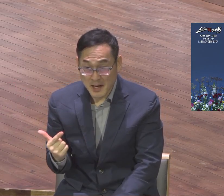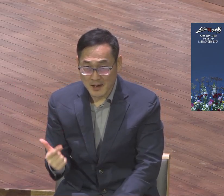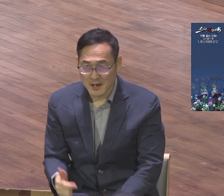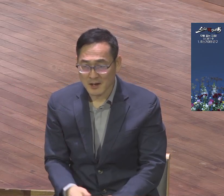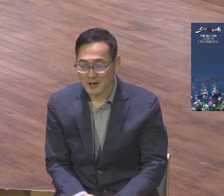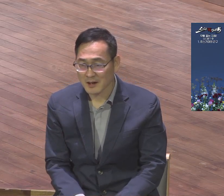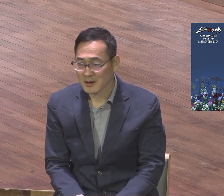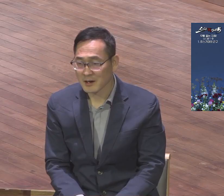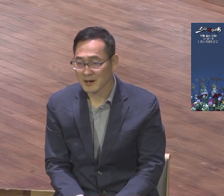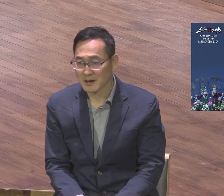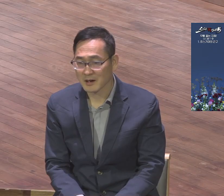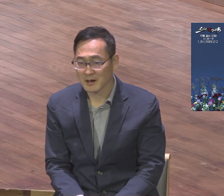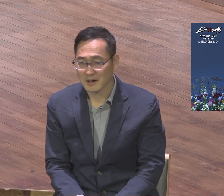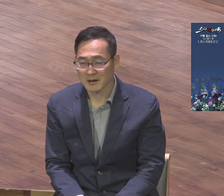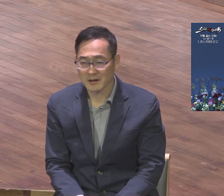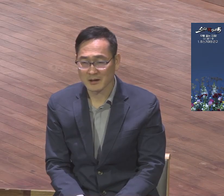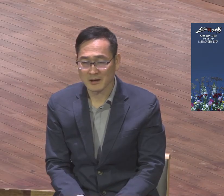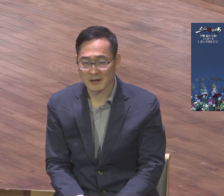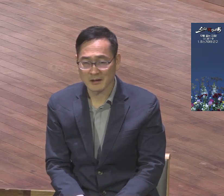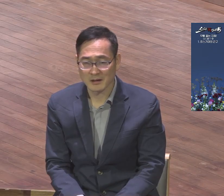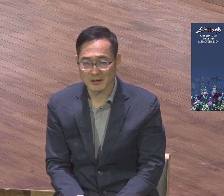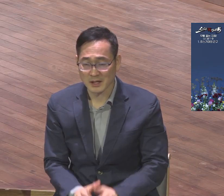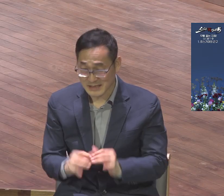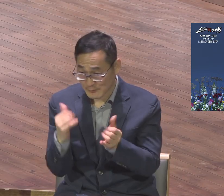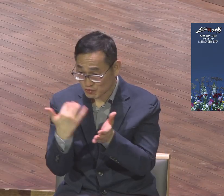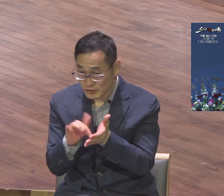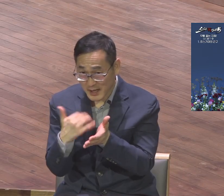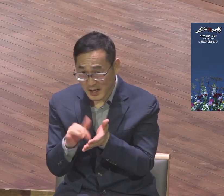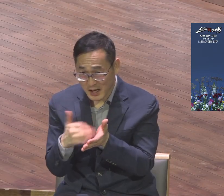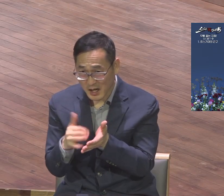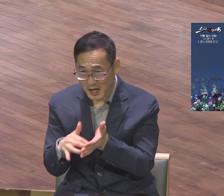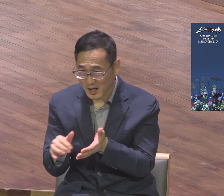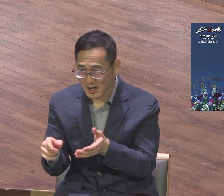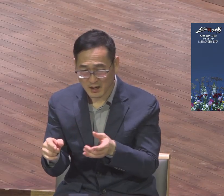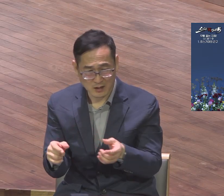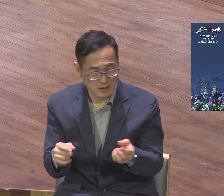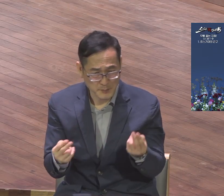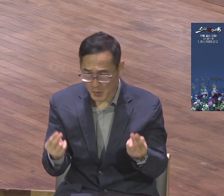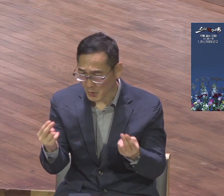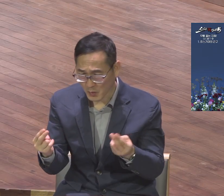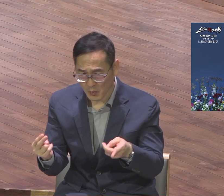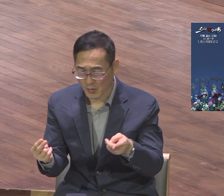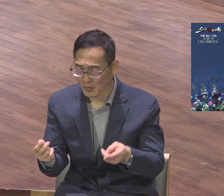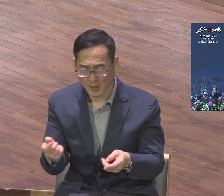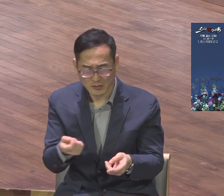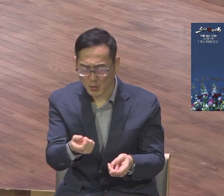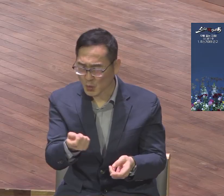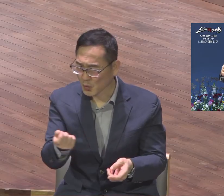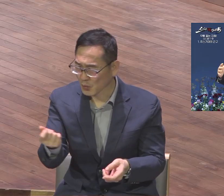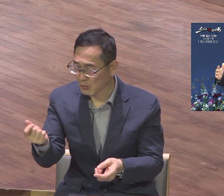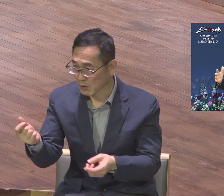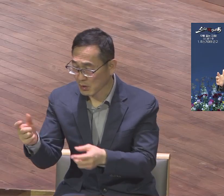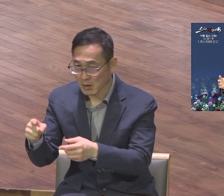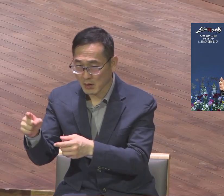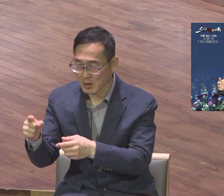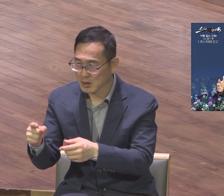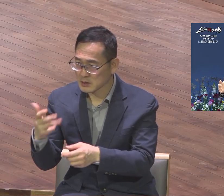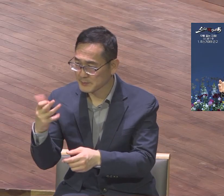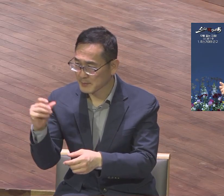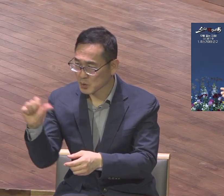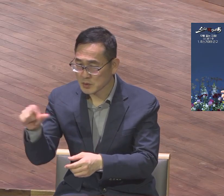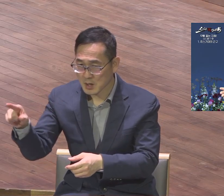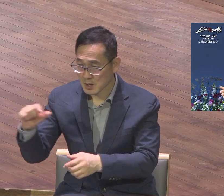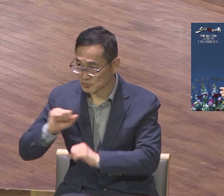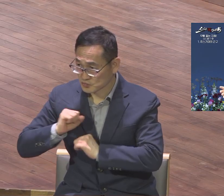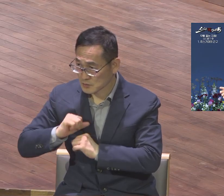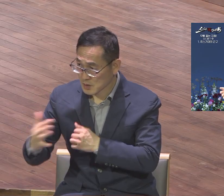그때는 인구가 많지 않은 시대인데 18만 5천을 데리고 군사를 데리고 예루살렘을 포위했다니까. 예루살렘을